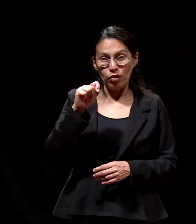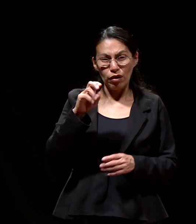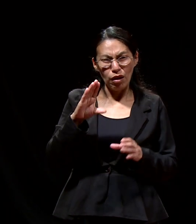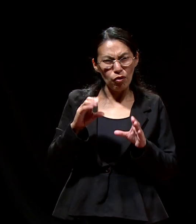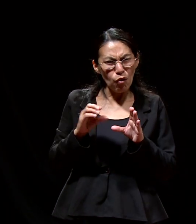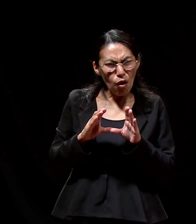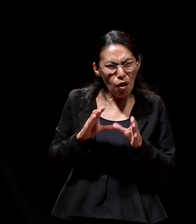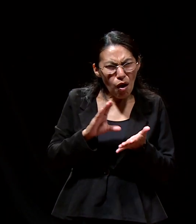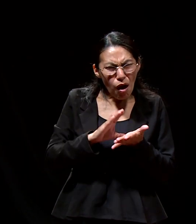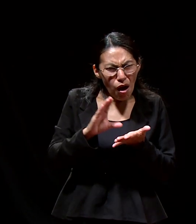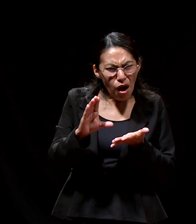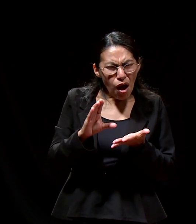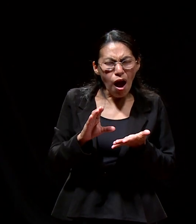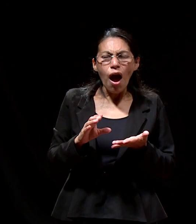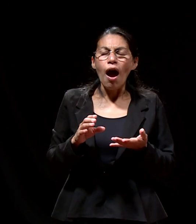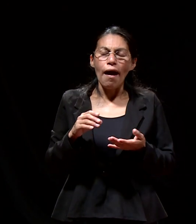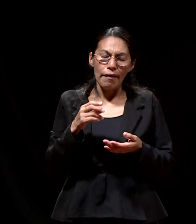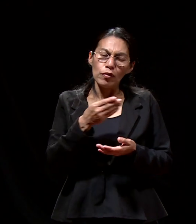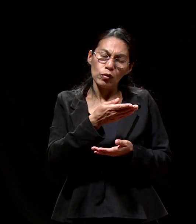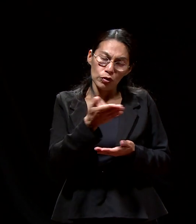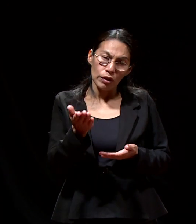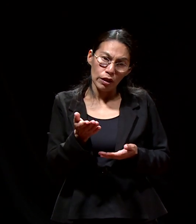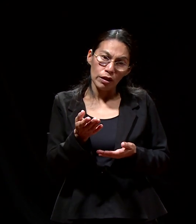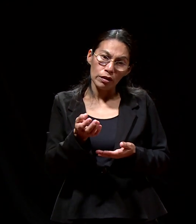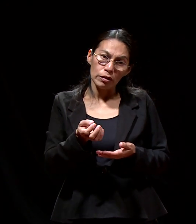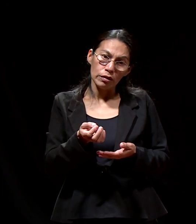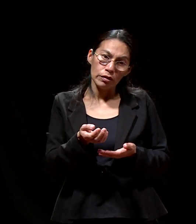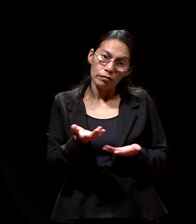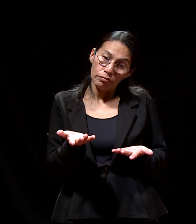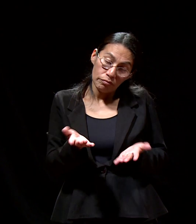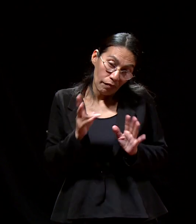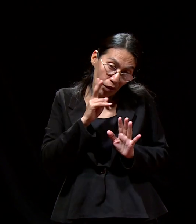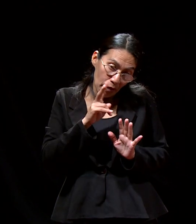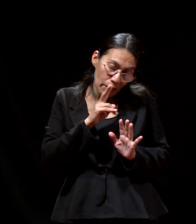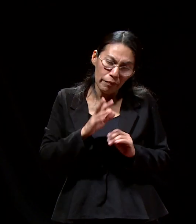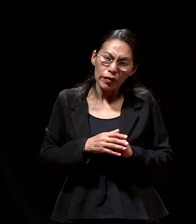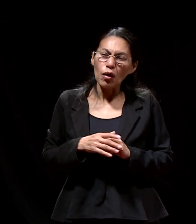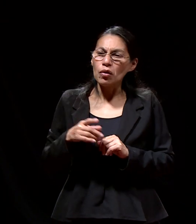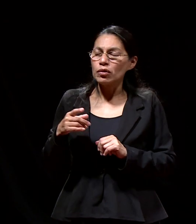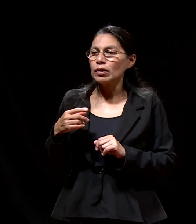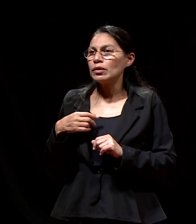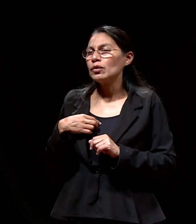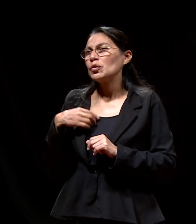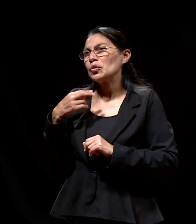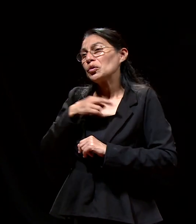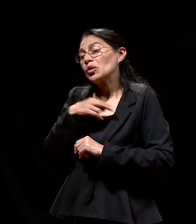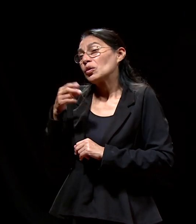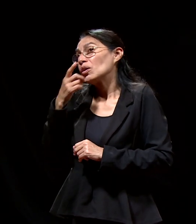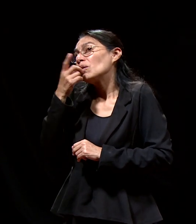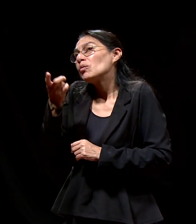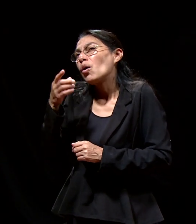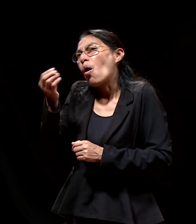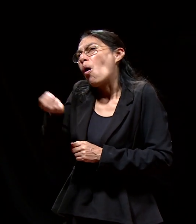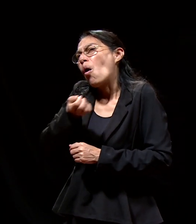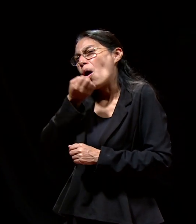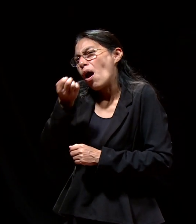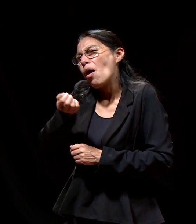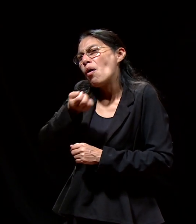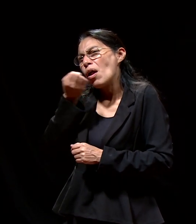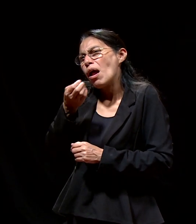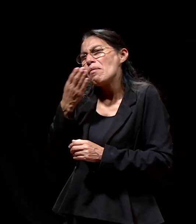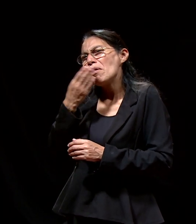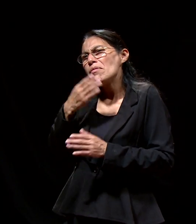o haremos adiós y dice probadme entonces bueno ahora